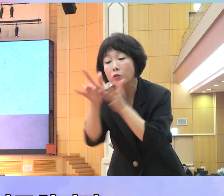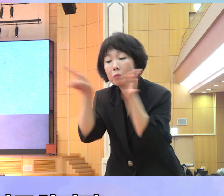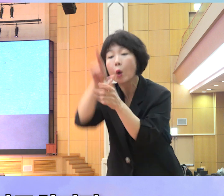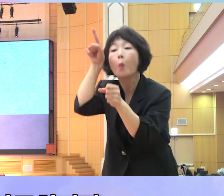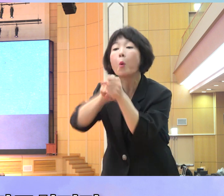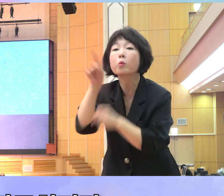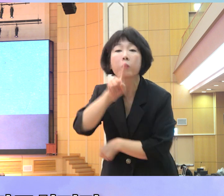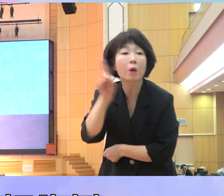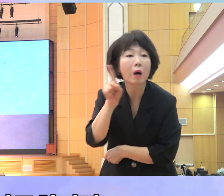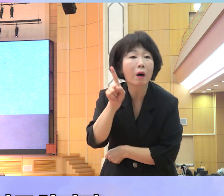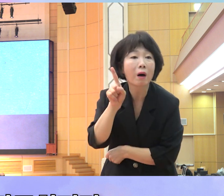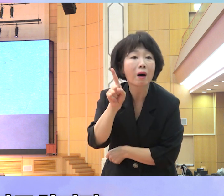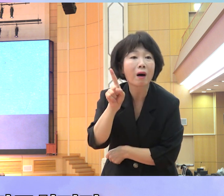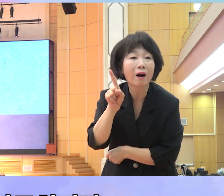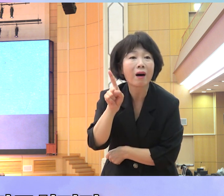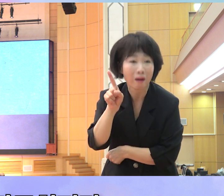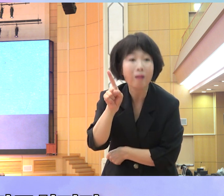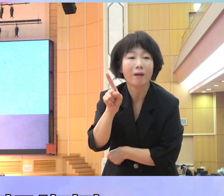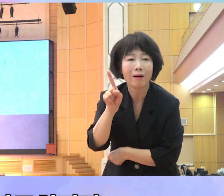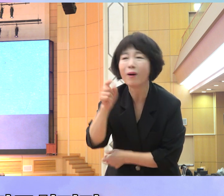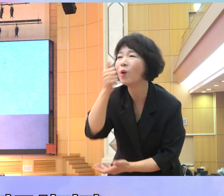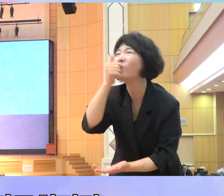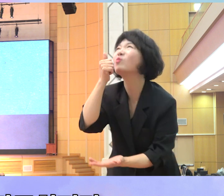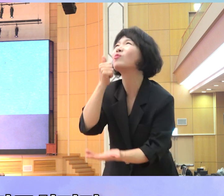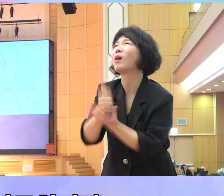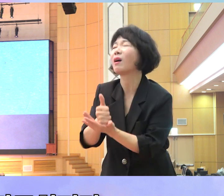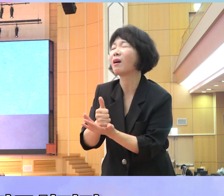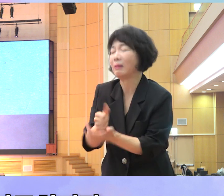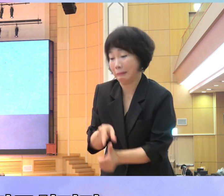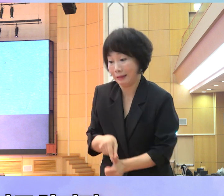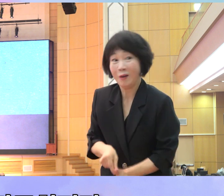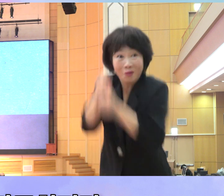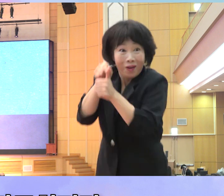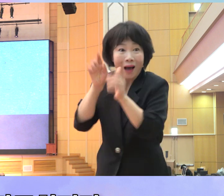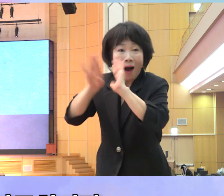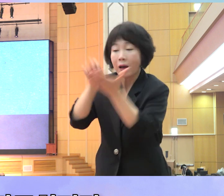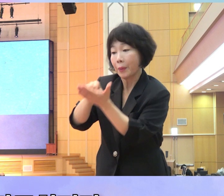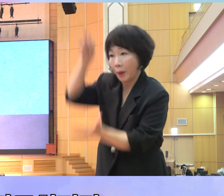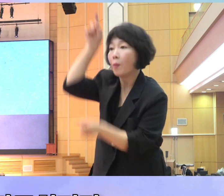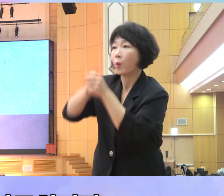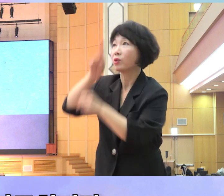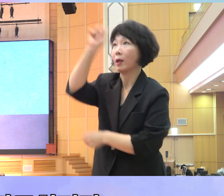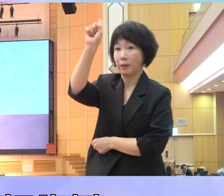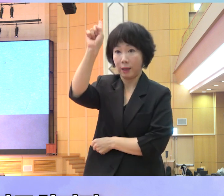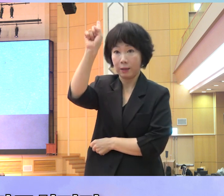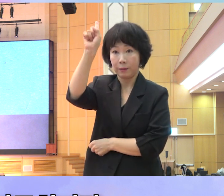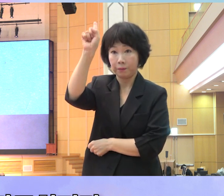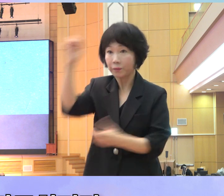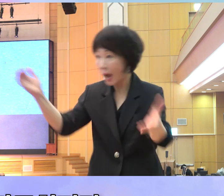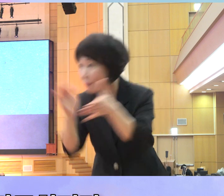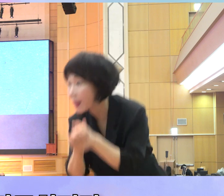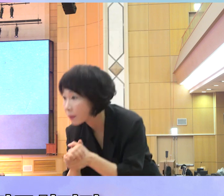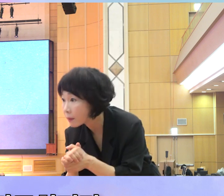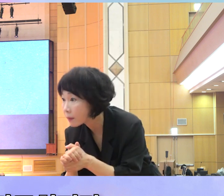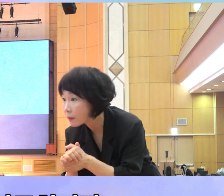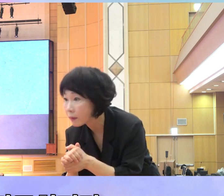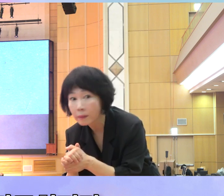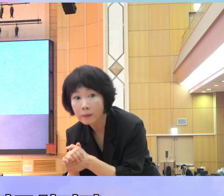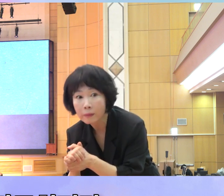힘들어서 예수님께 고침을 받고 싶어서 오신 거예요? 그게 핵심입니까? 아니라는